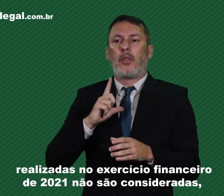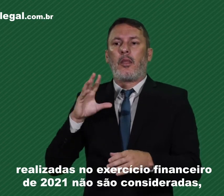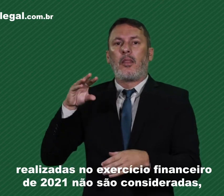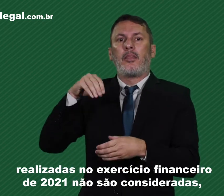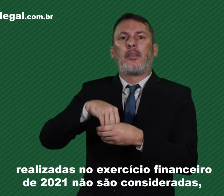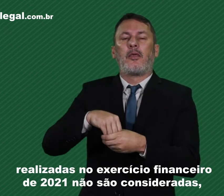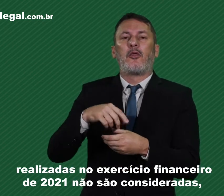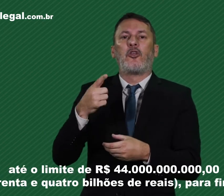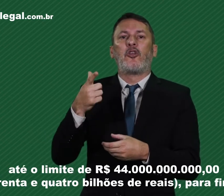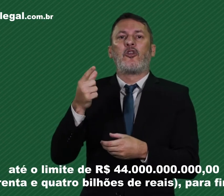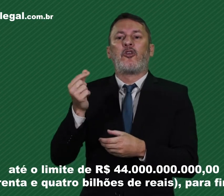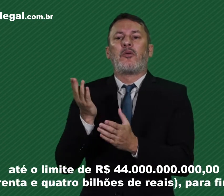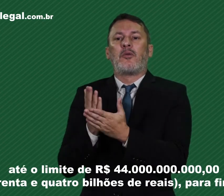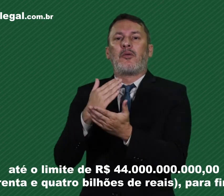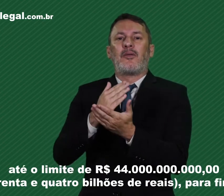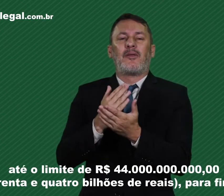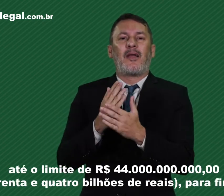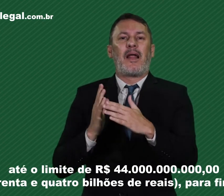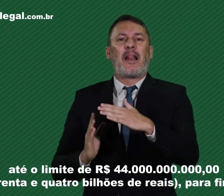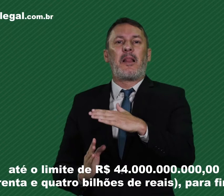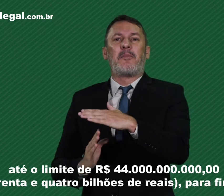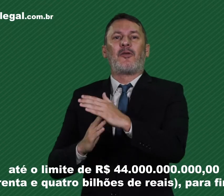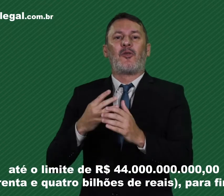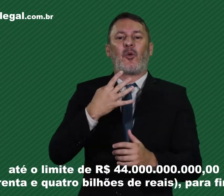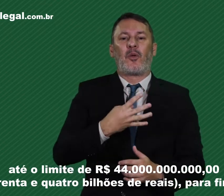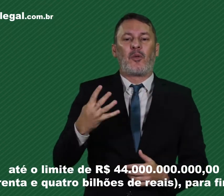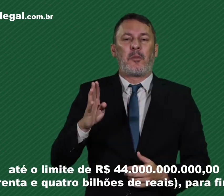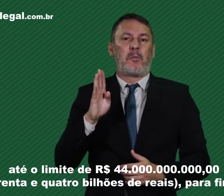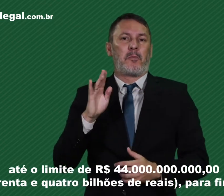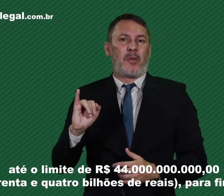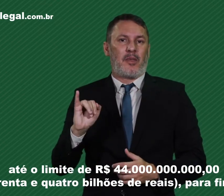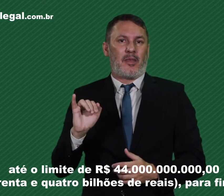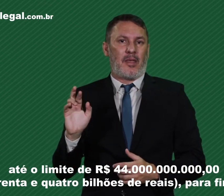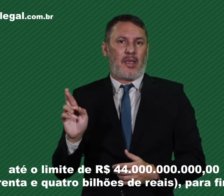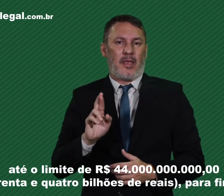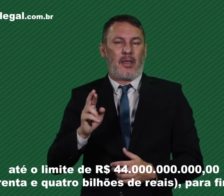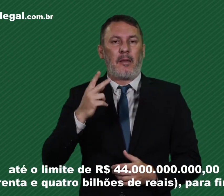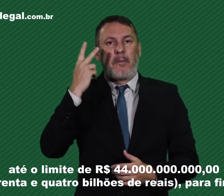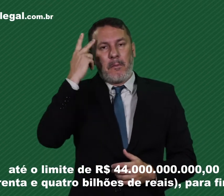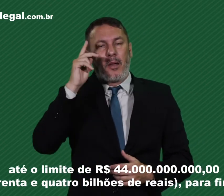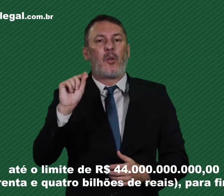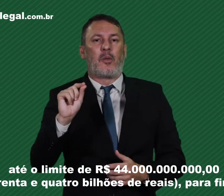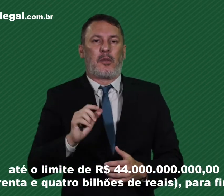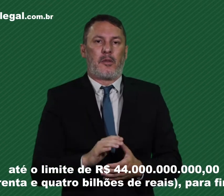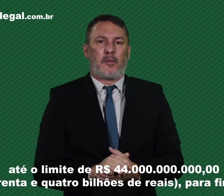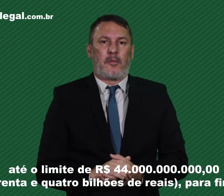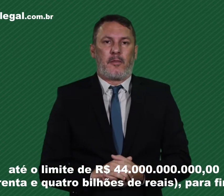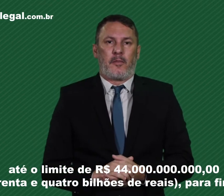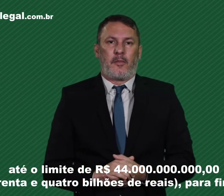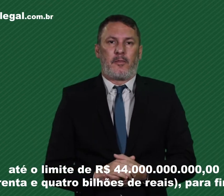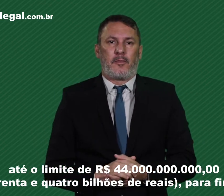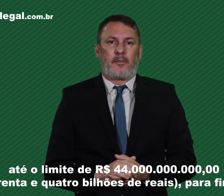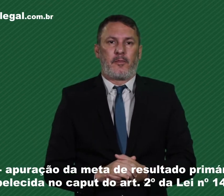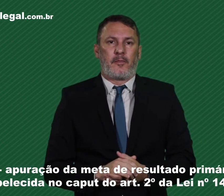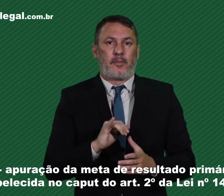são consideradas até o limite de quarenta e quatro bilhões de reais para fins de dois pontos